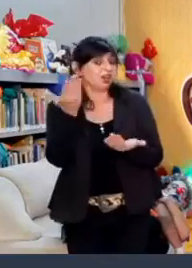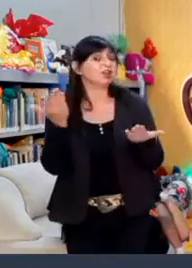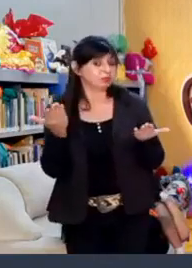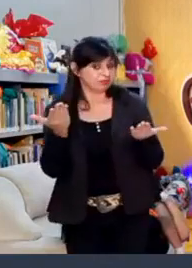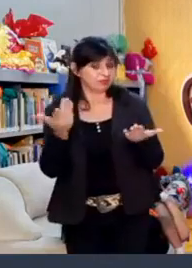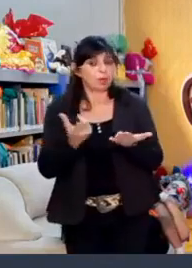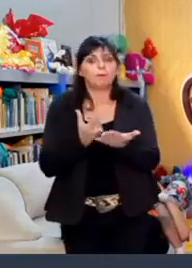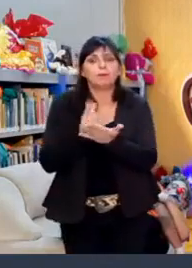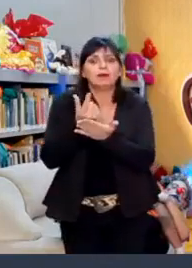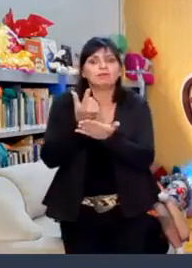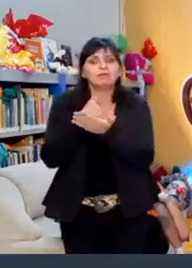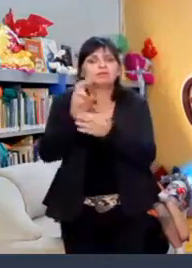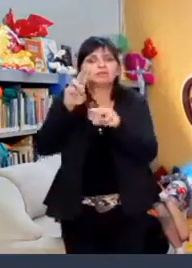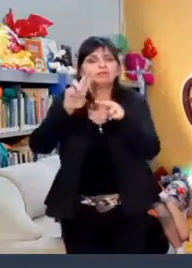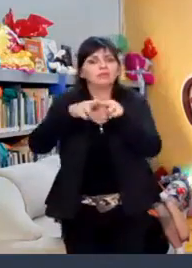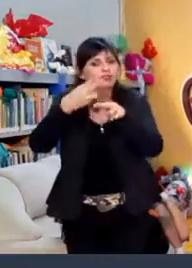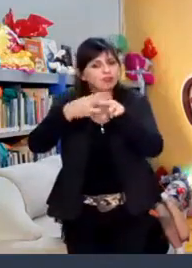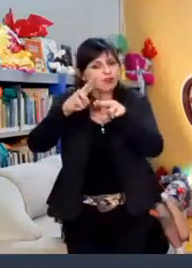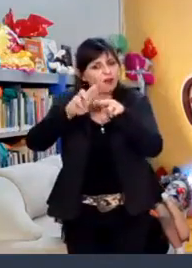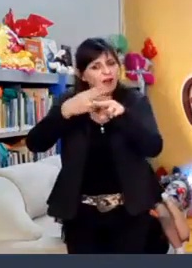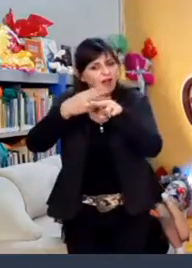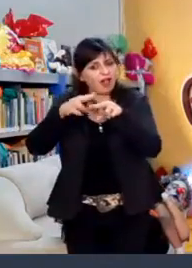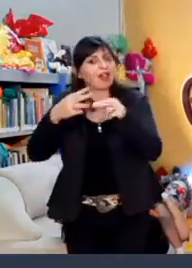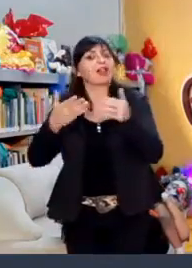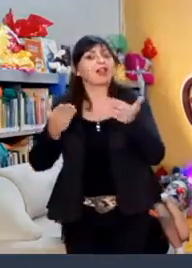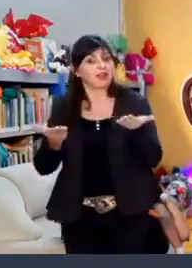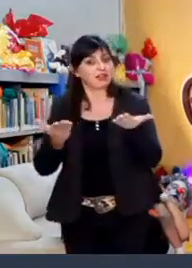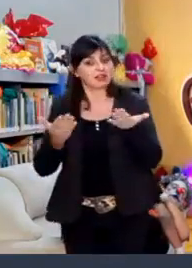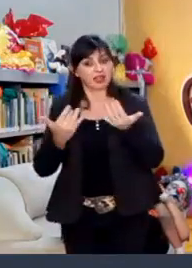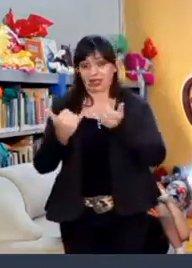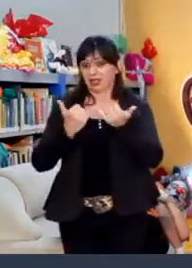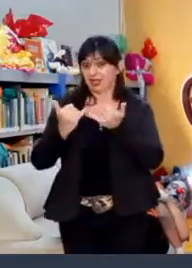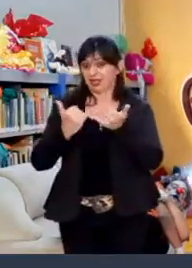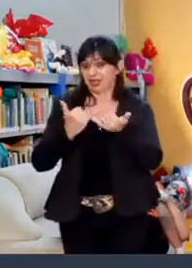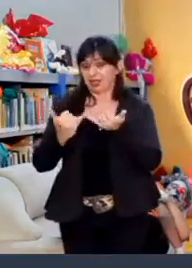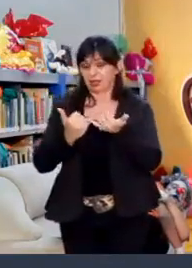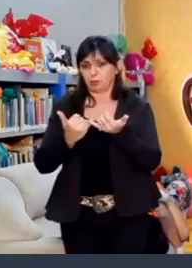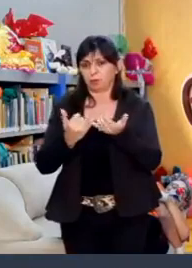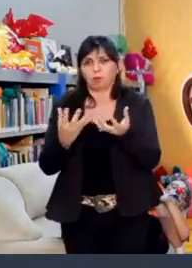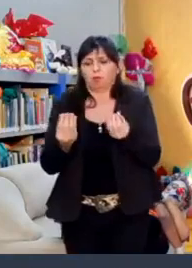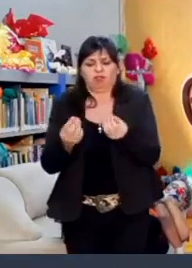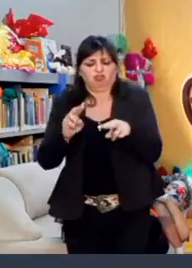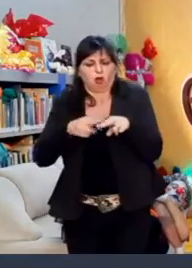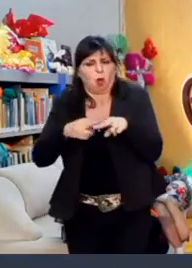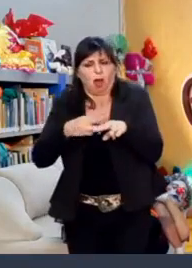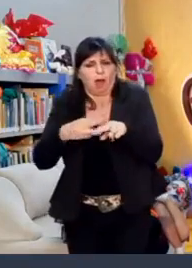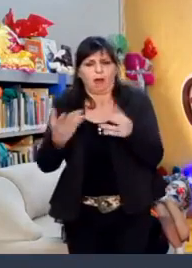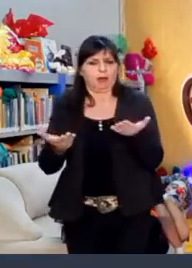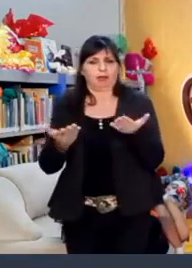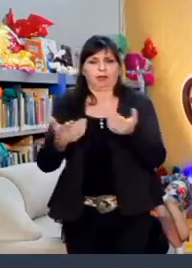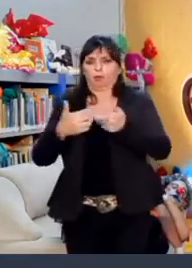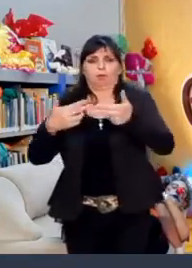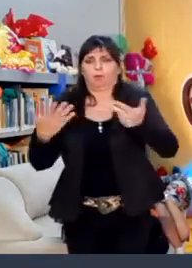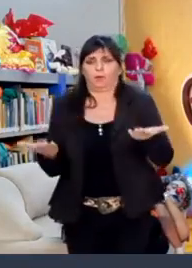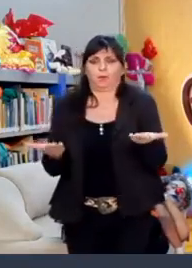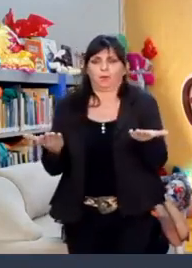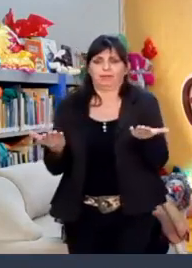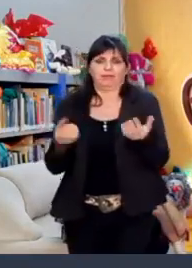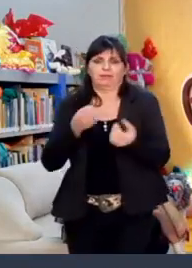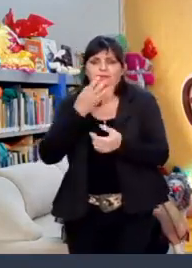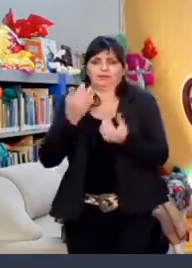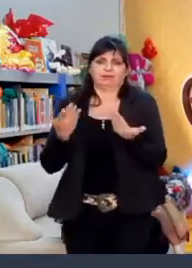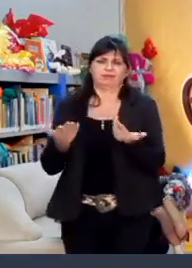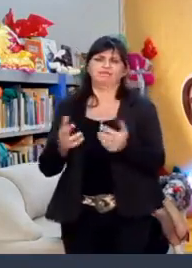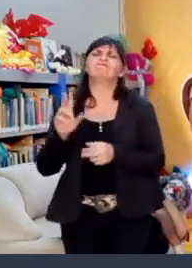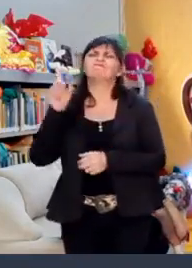condições de ter, por exemplo, fartura de chocolate. Aliás, era